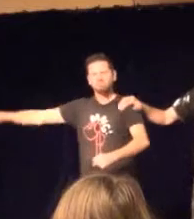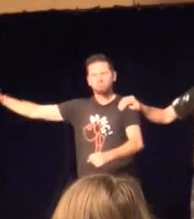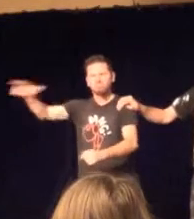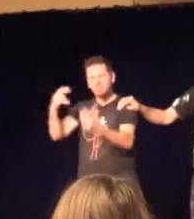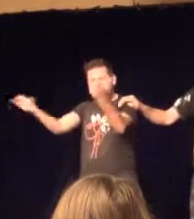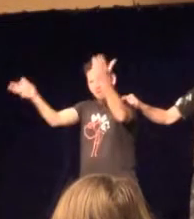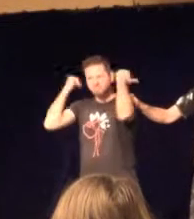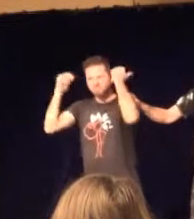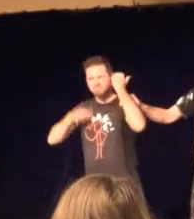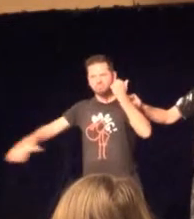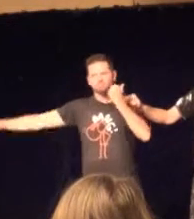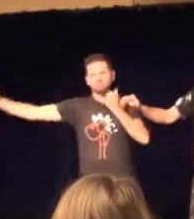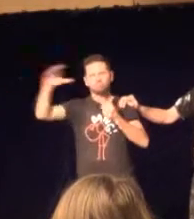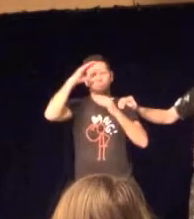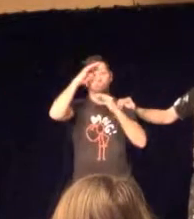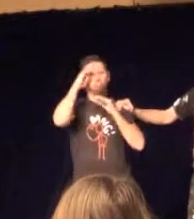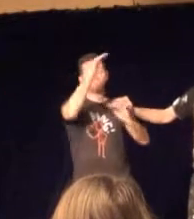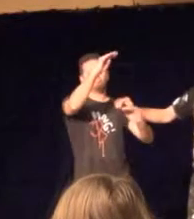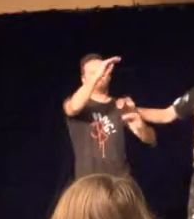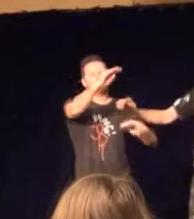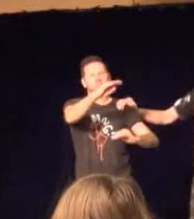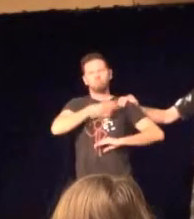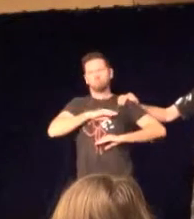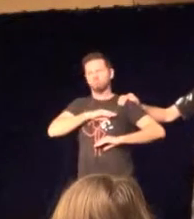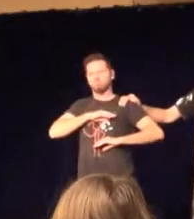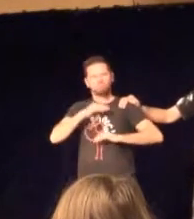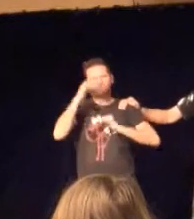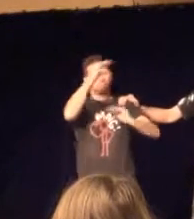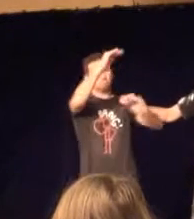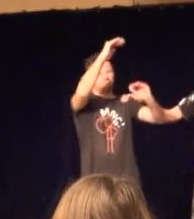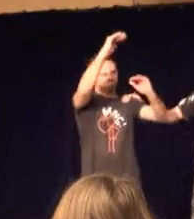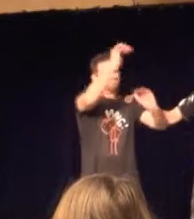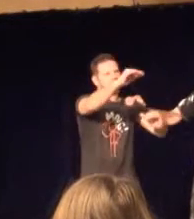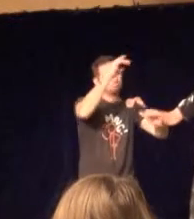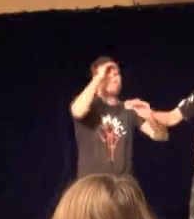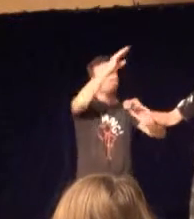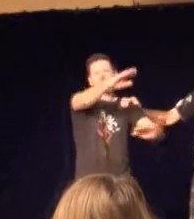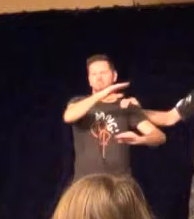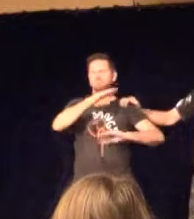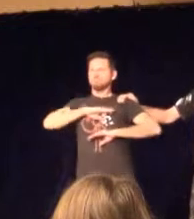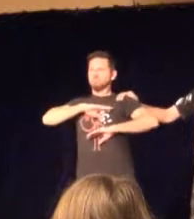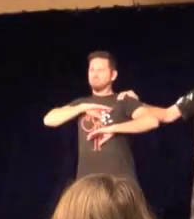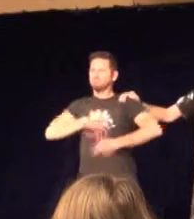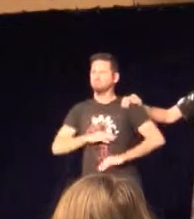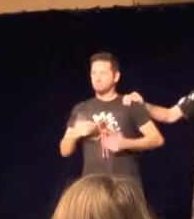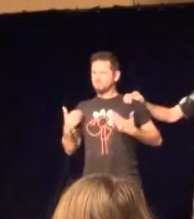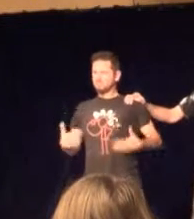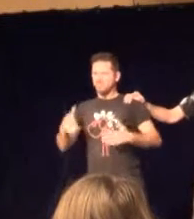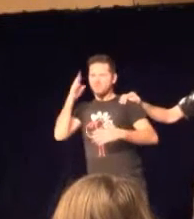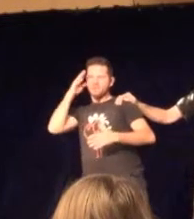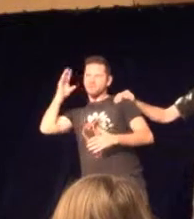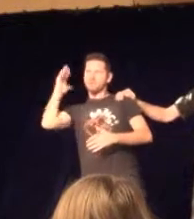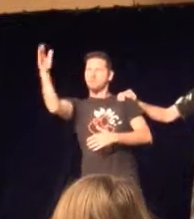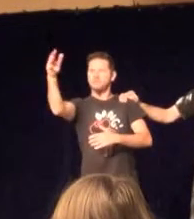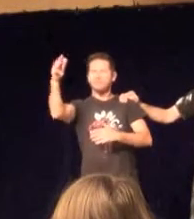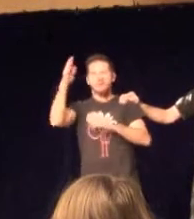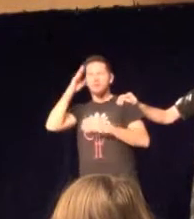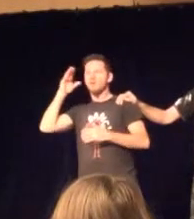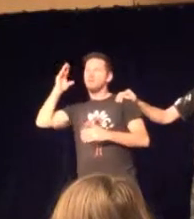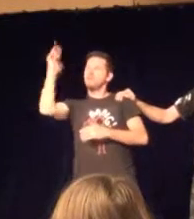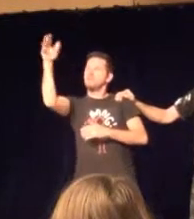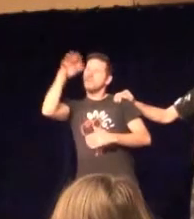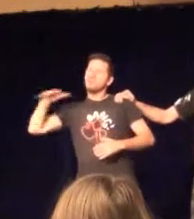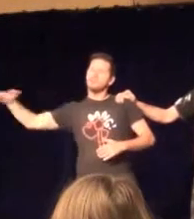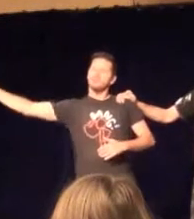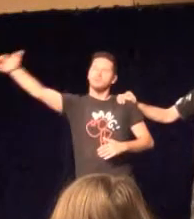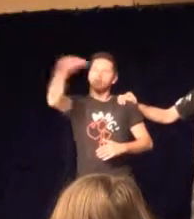Je compte sur toi, comme tu comptes sur moi, je pèse. Tu pèses sur le présent de notre avenir, sur l'avenir de notre